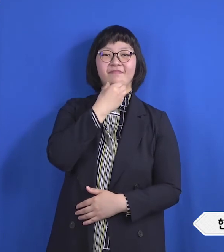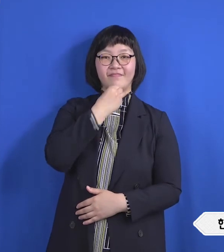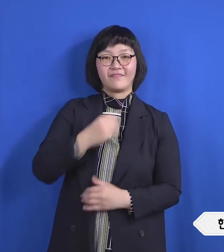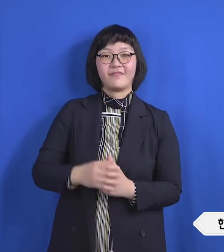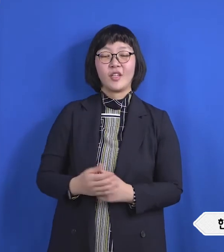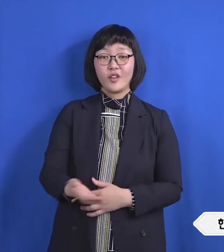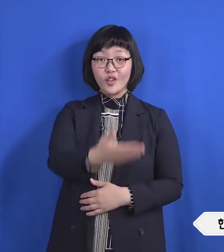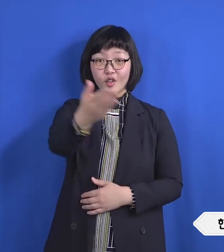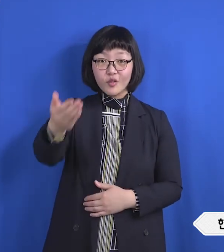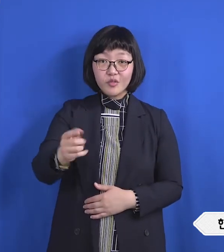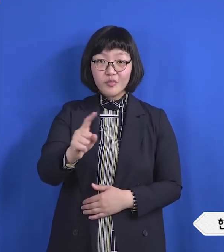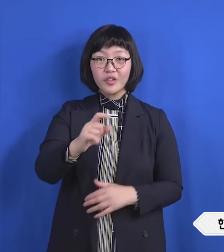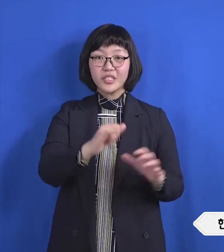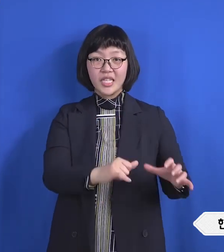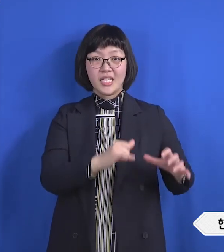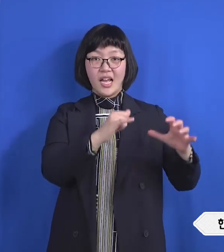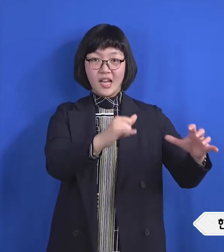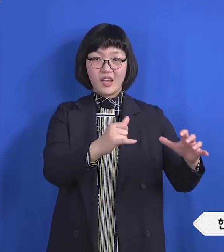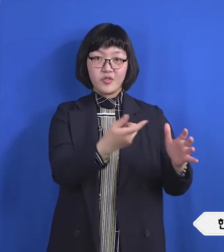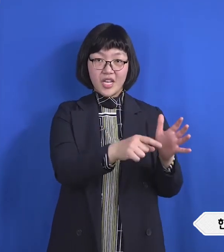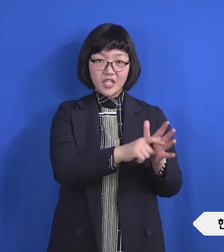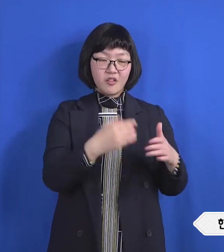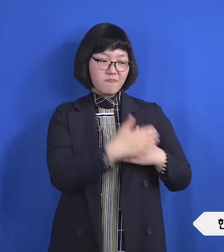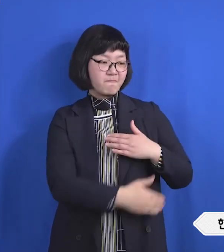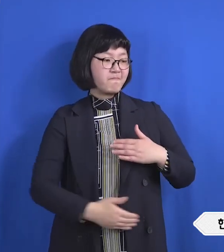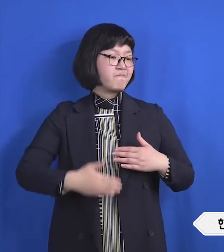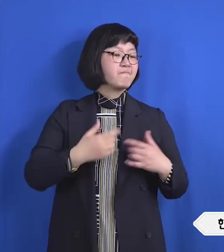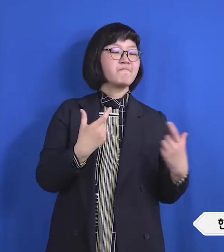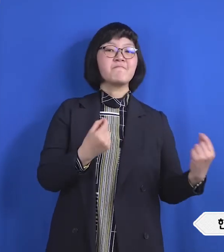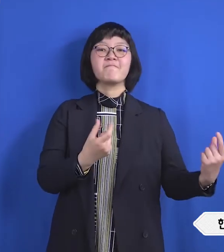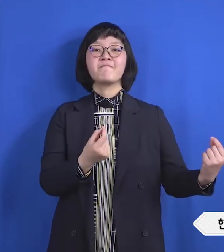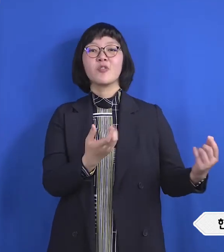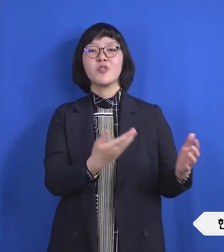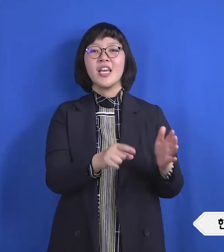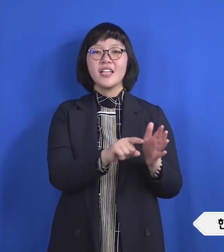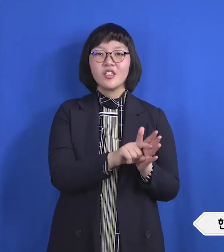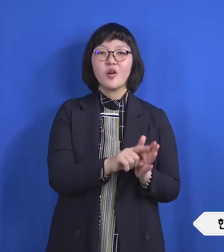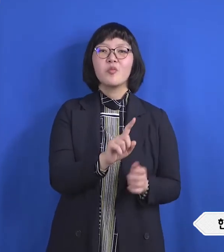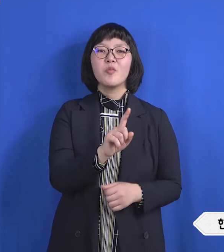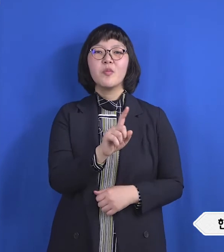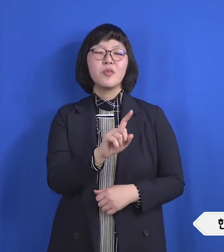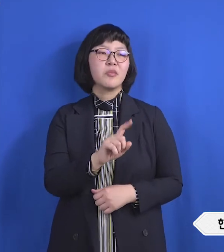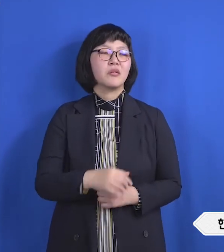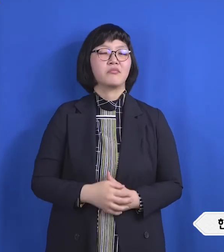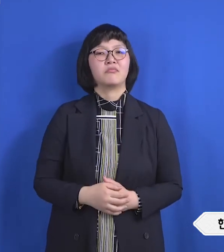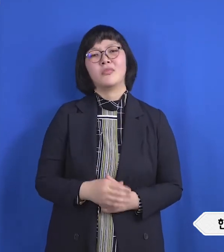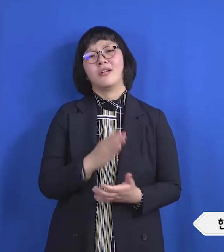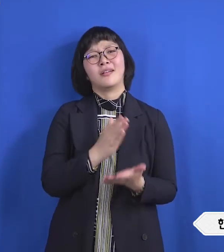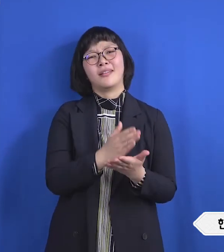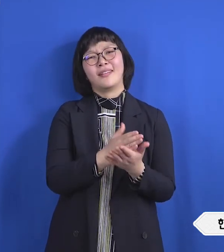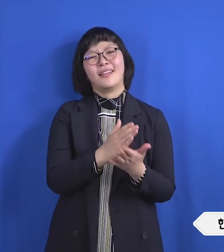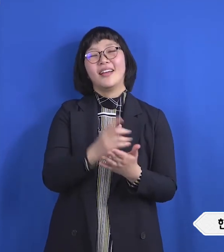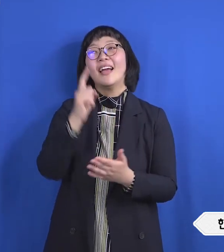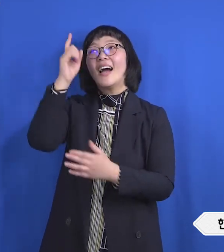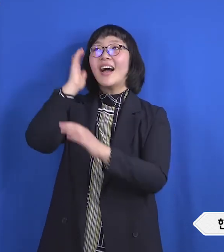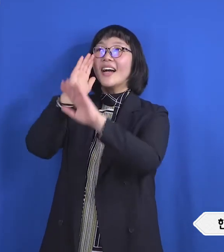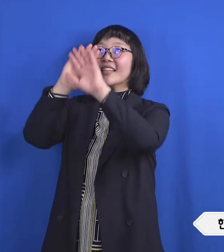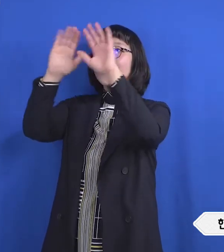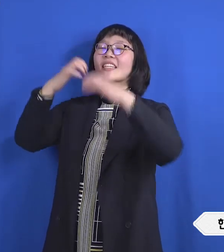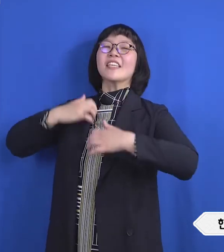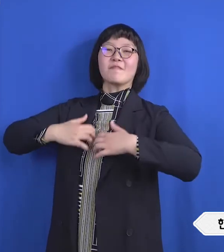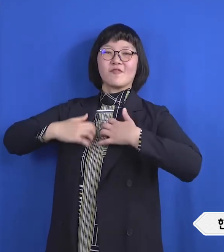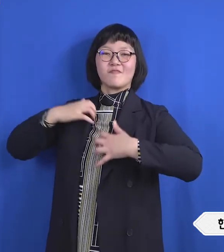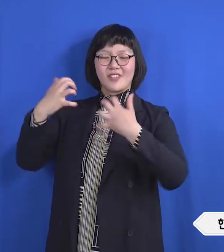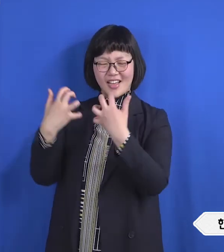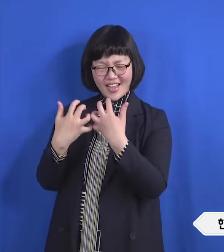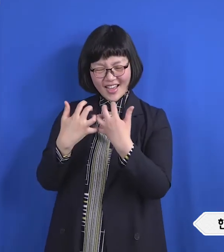여러분 육체의 쾌락을 위해서 남은 여생 그거하고 비교할 수 없는 그런 하늘의 기쁨으로 충만해지게 됩니다.